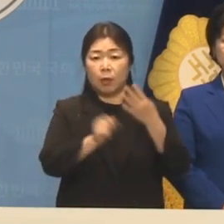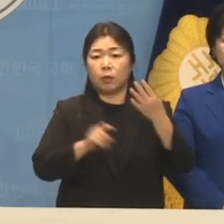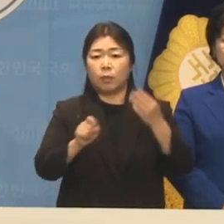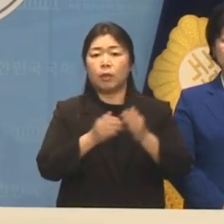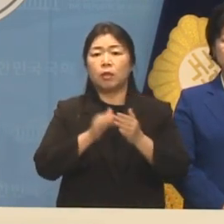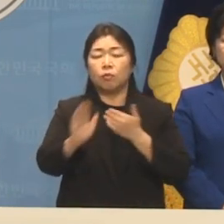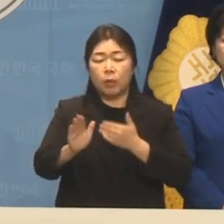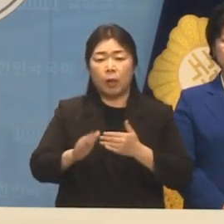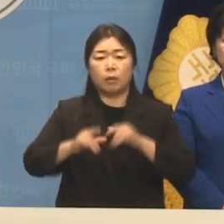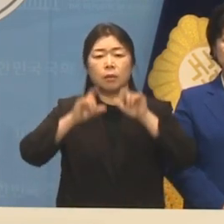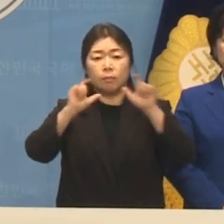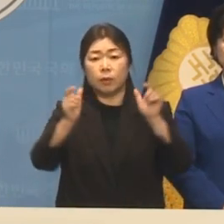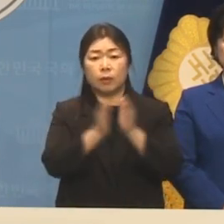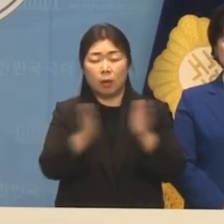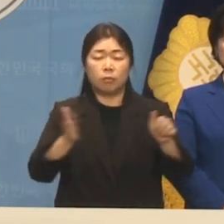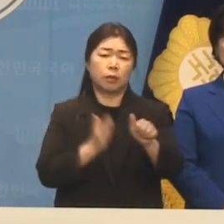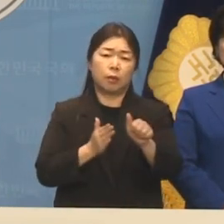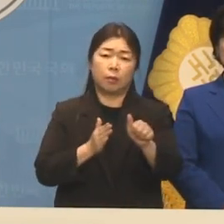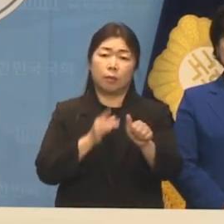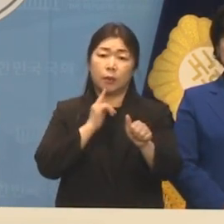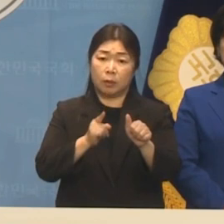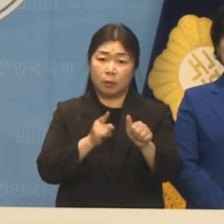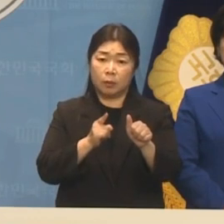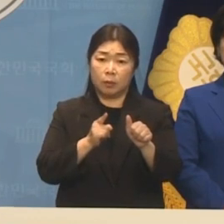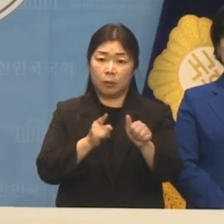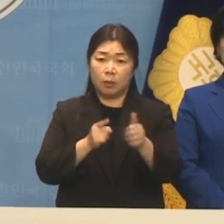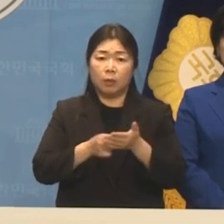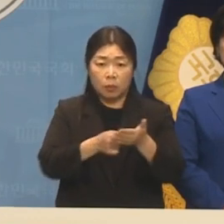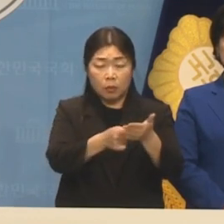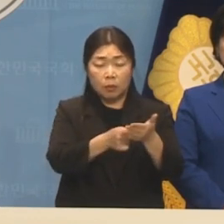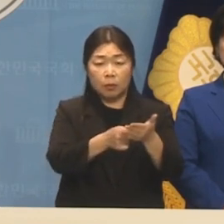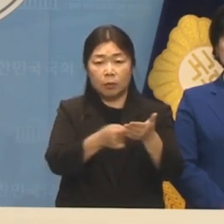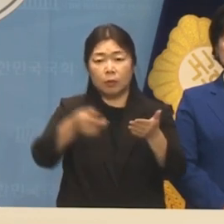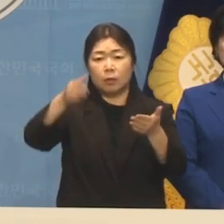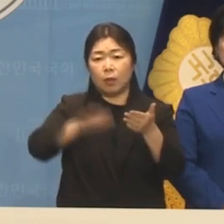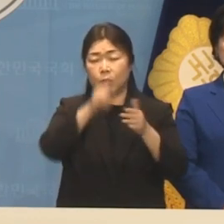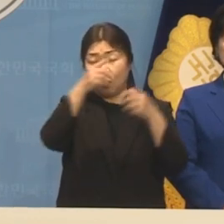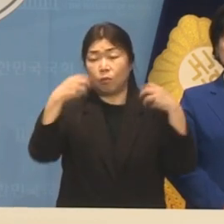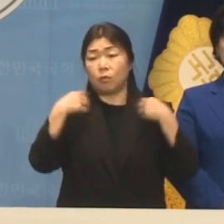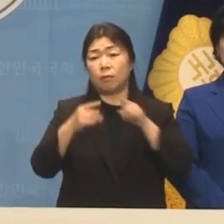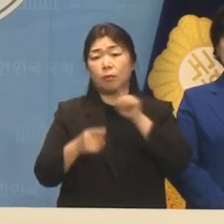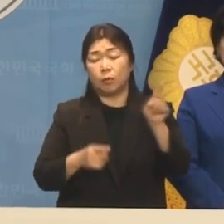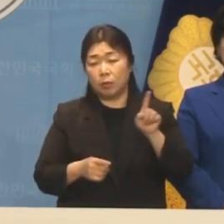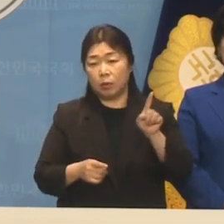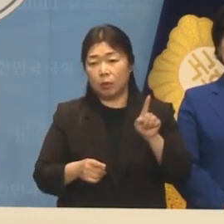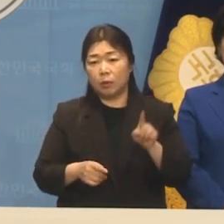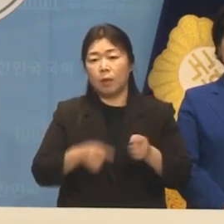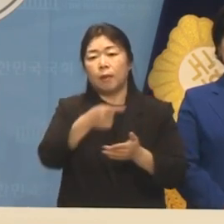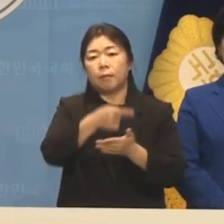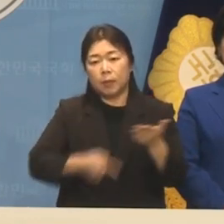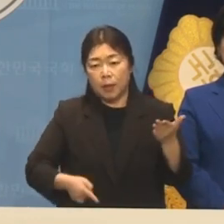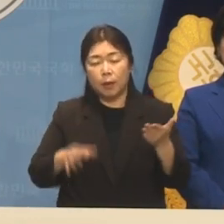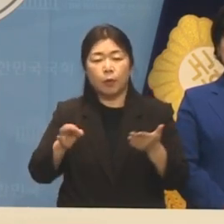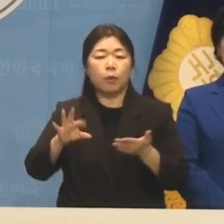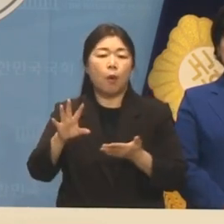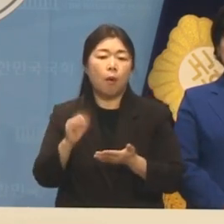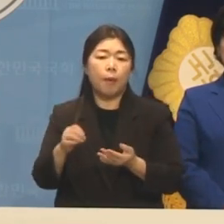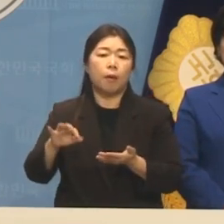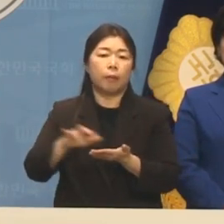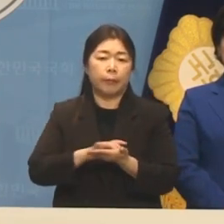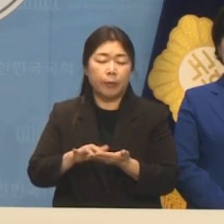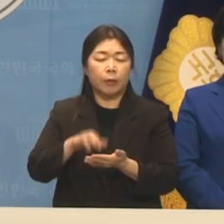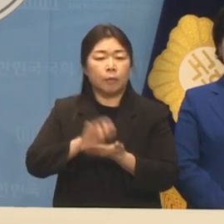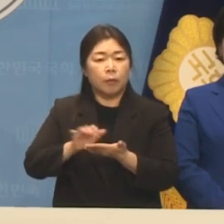돈으로만 배보상을 하겠다는 이야기만 흘리고 있습니다. 유가족들이 진정 바라는 것은 돈이 아니라 정확한 진상규명과